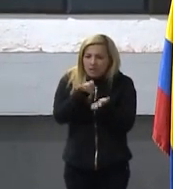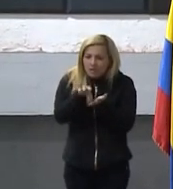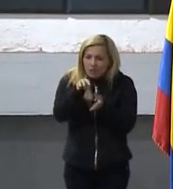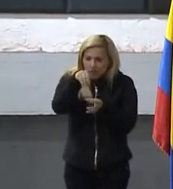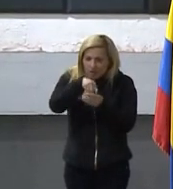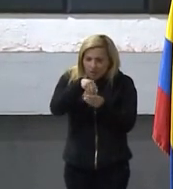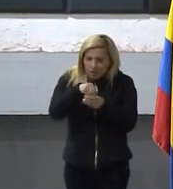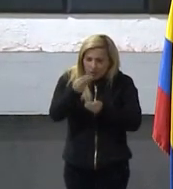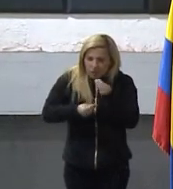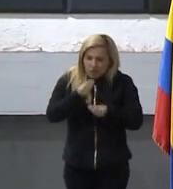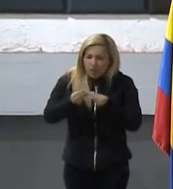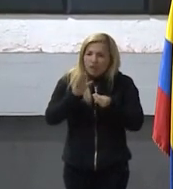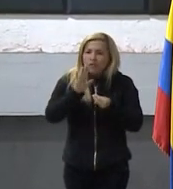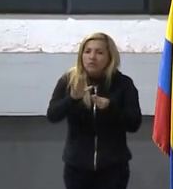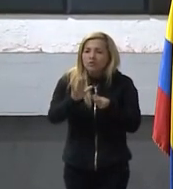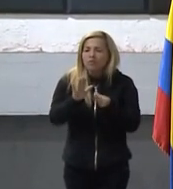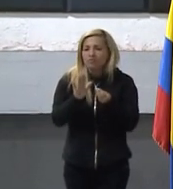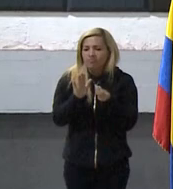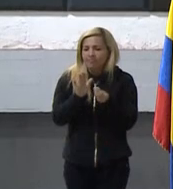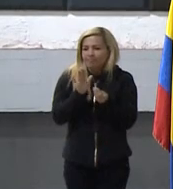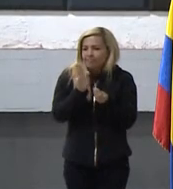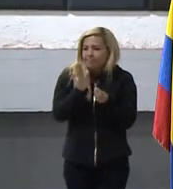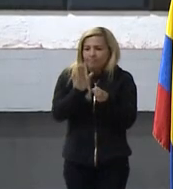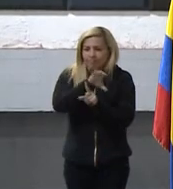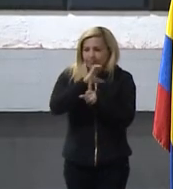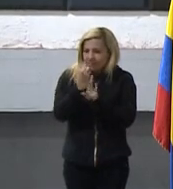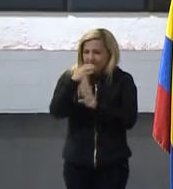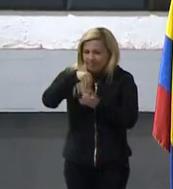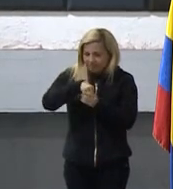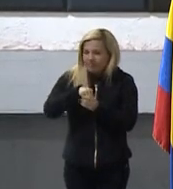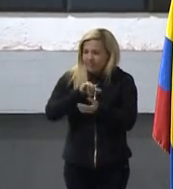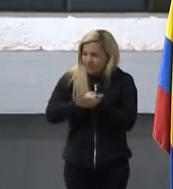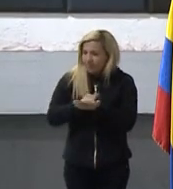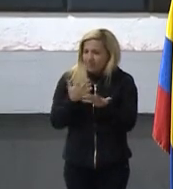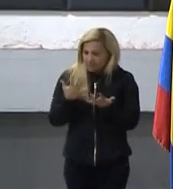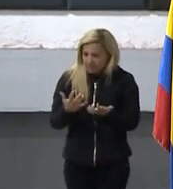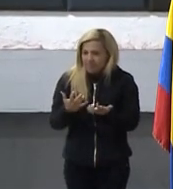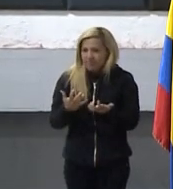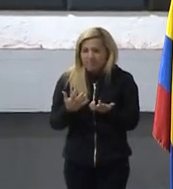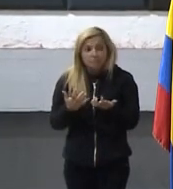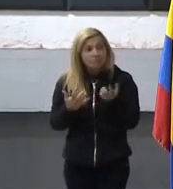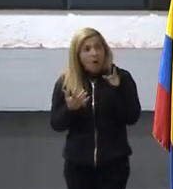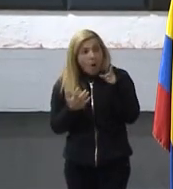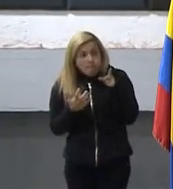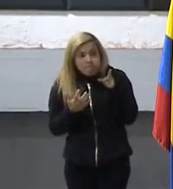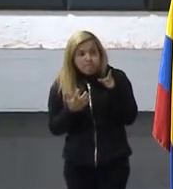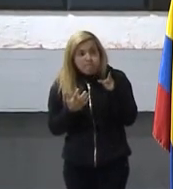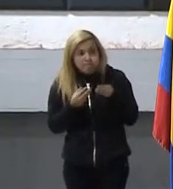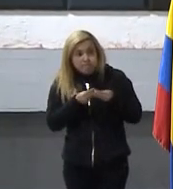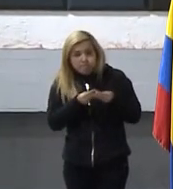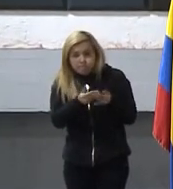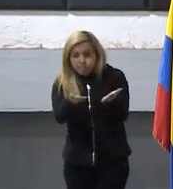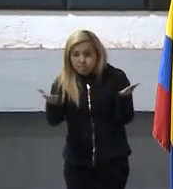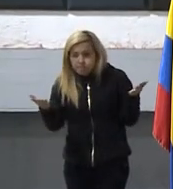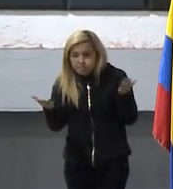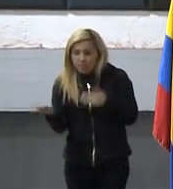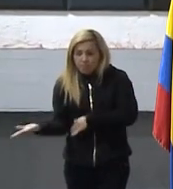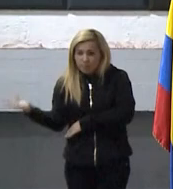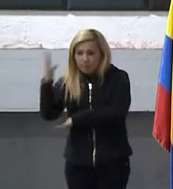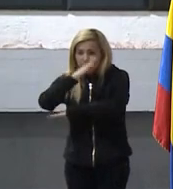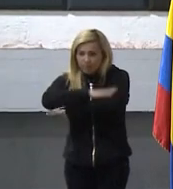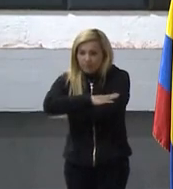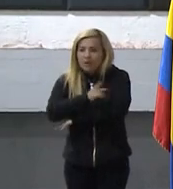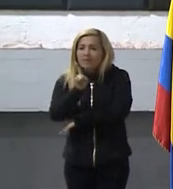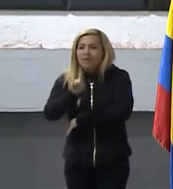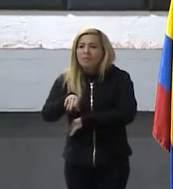el programa de cultura entonces en la manía en la mesa podrán recoger estas manillas en el transcurso del día también estaremos entregando algunos